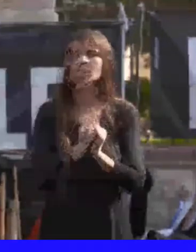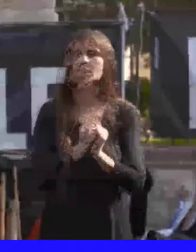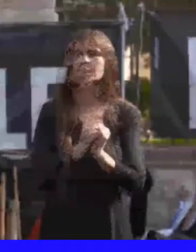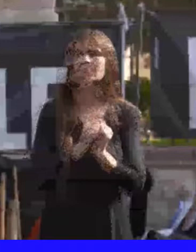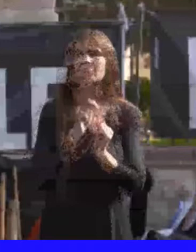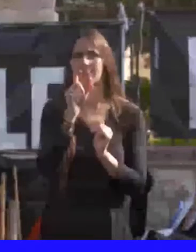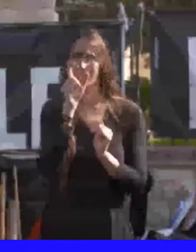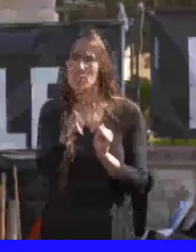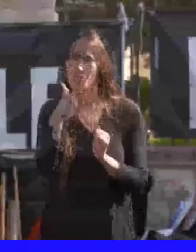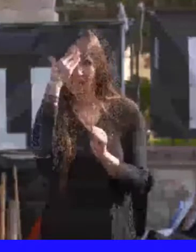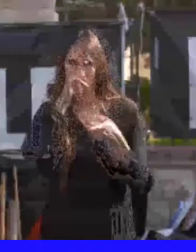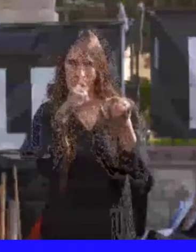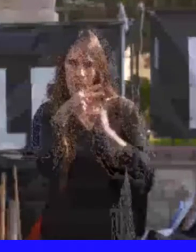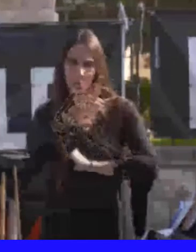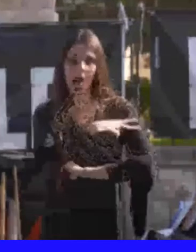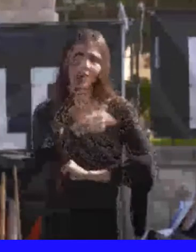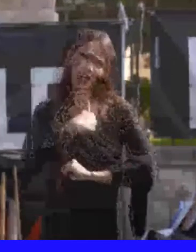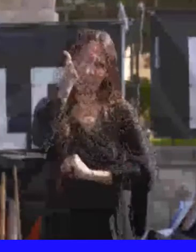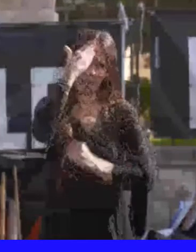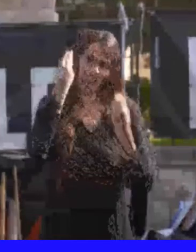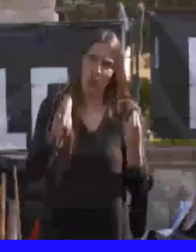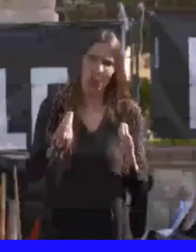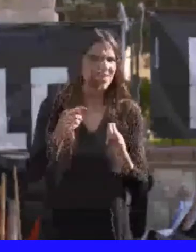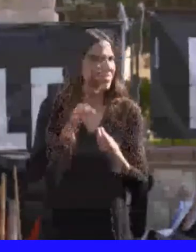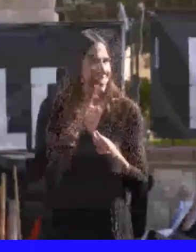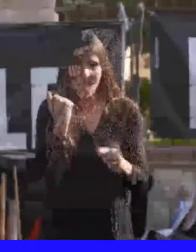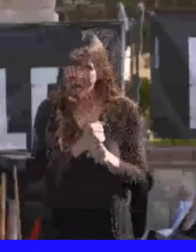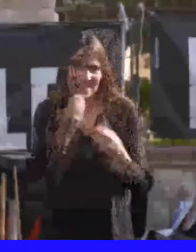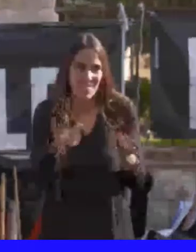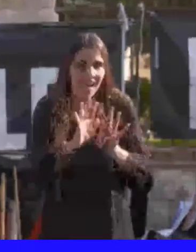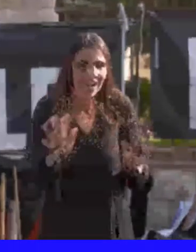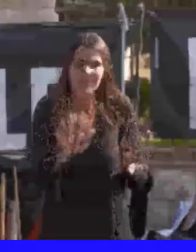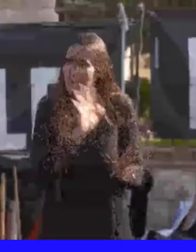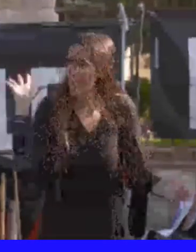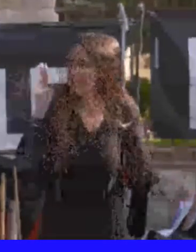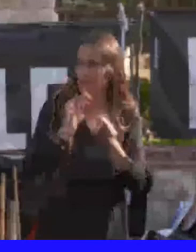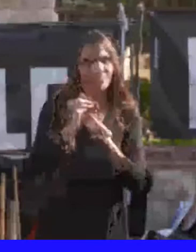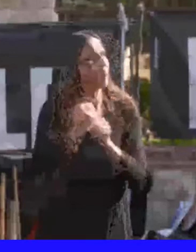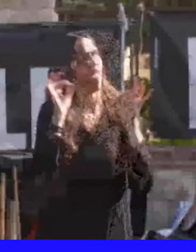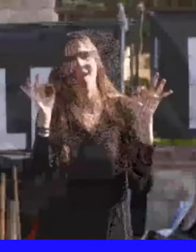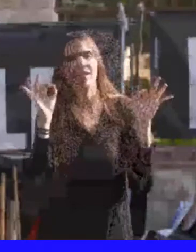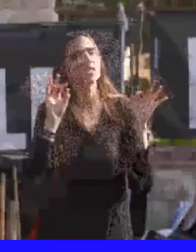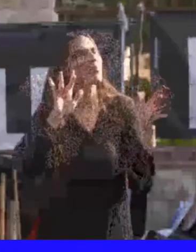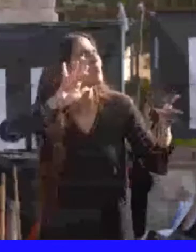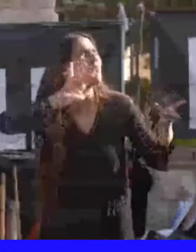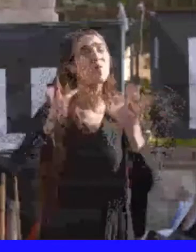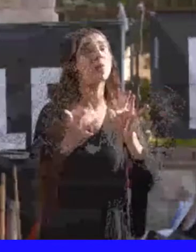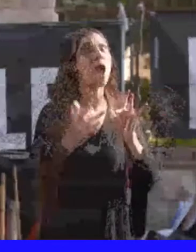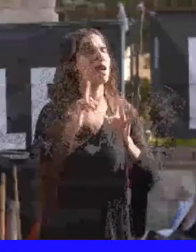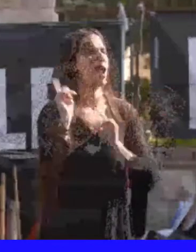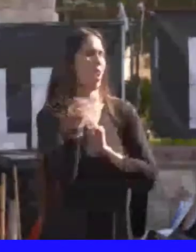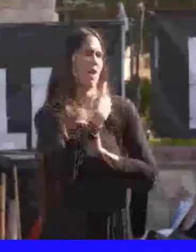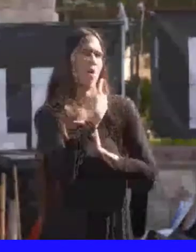מי שמכיר את עולם המשטרה, ואני מכיר אותו היטב, זה לא יעשה, זה לא נעשה, וזה בניגוד